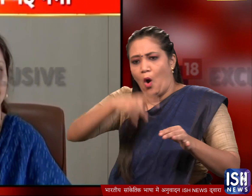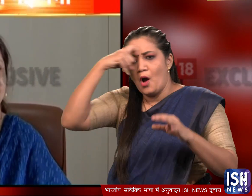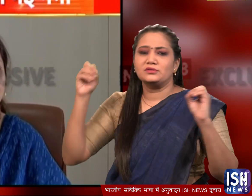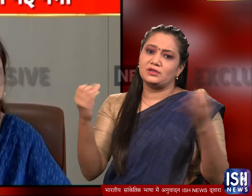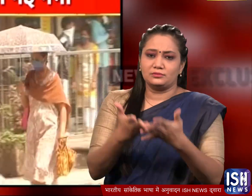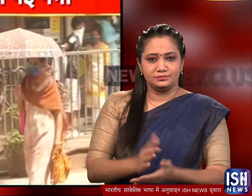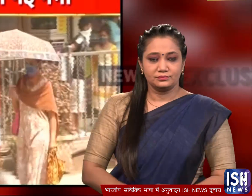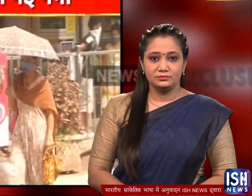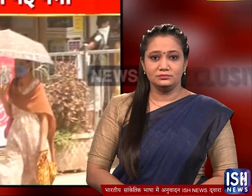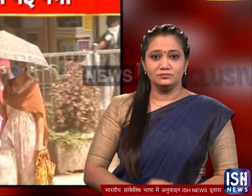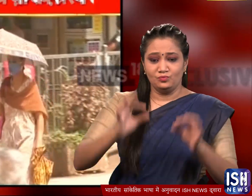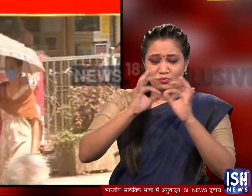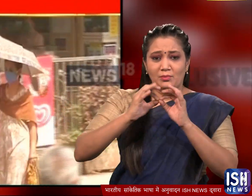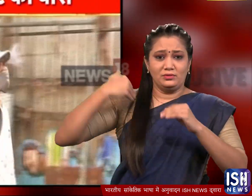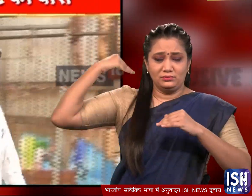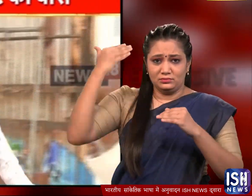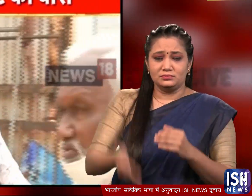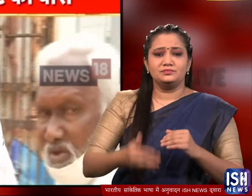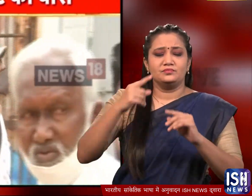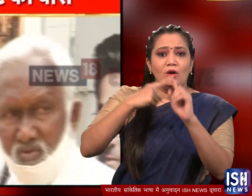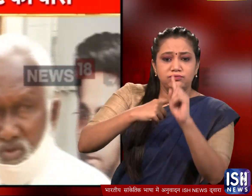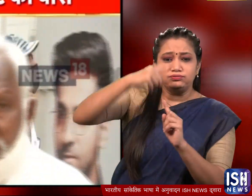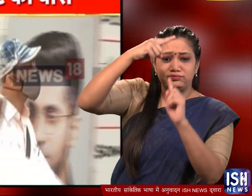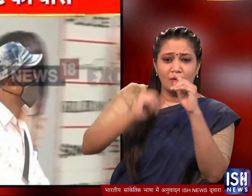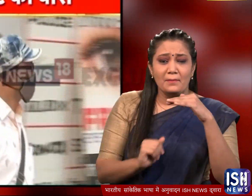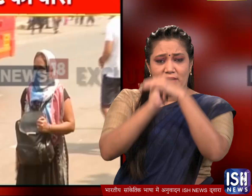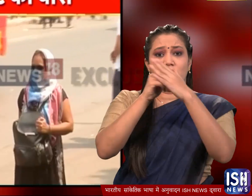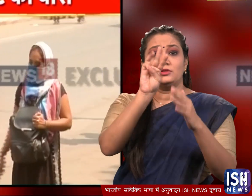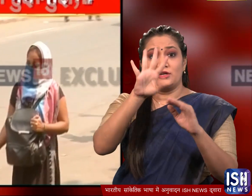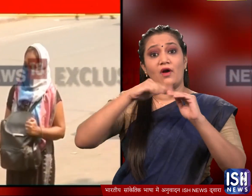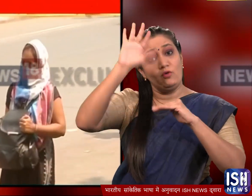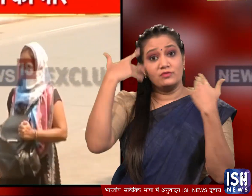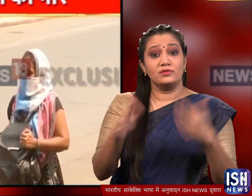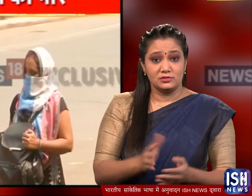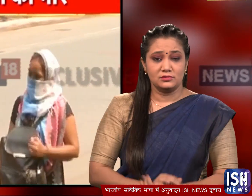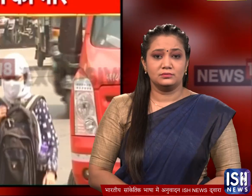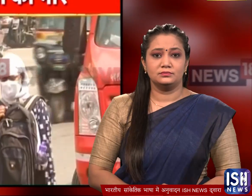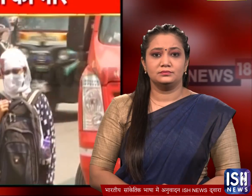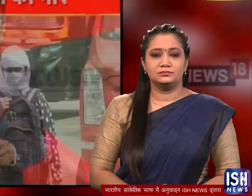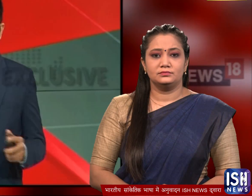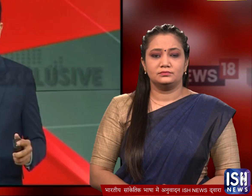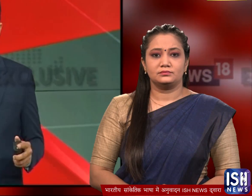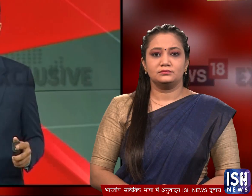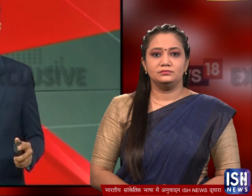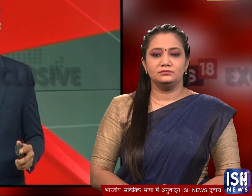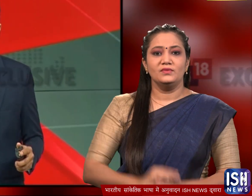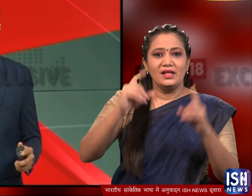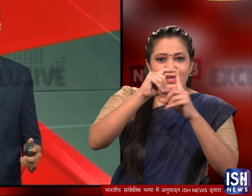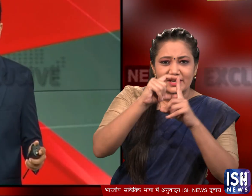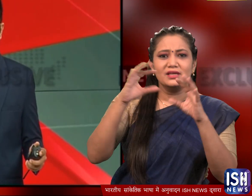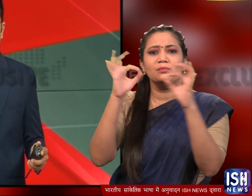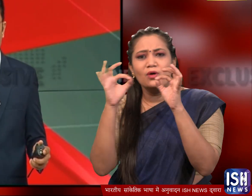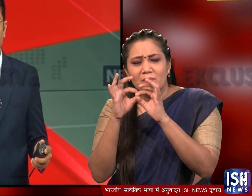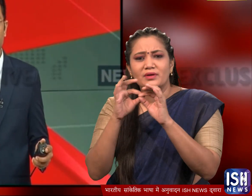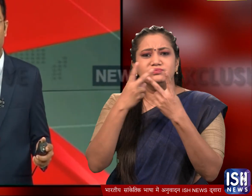रहे हैं। मुंबई में पिछले कुछ दिनों में कई बार अधिकतम तापमान 35 डिग्री के पार रिकॉर्ड किया जा चुका है। सौभाग्य की बात यह कि